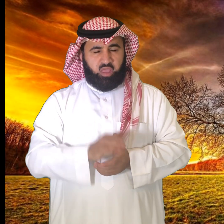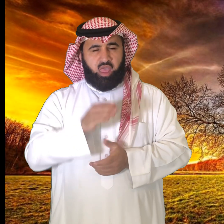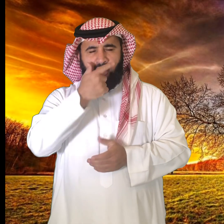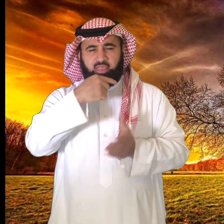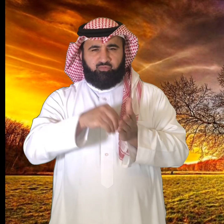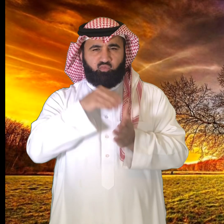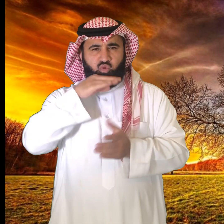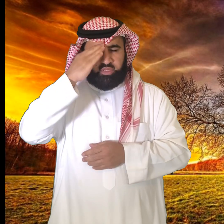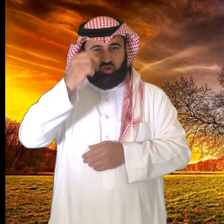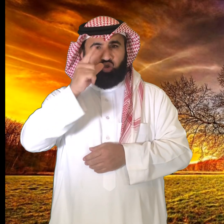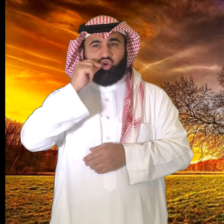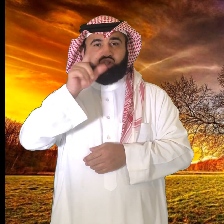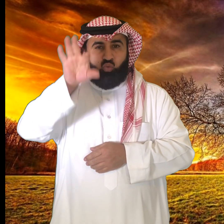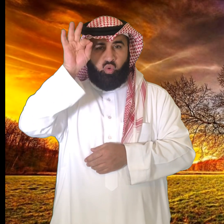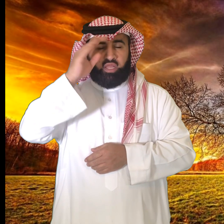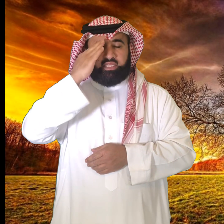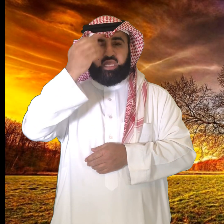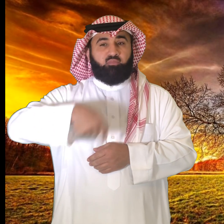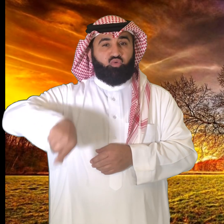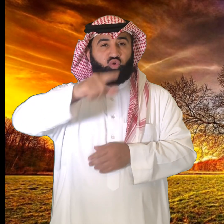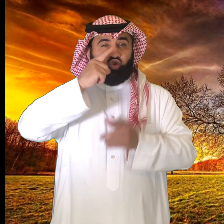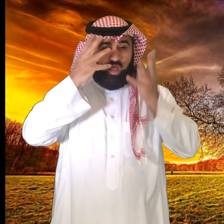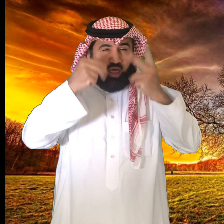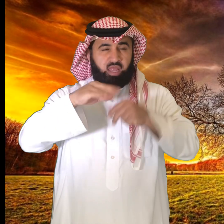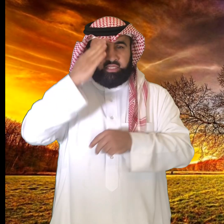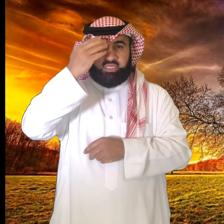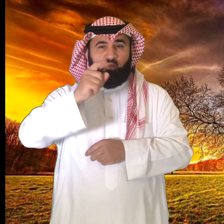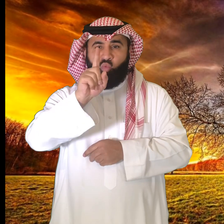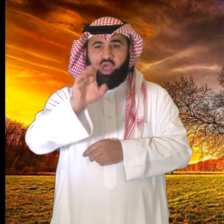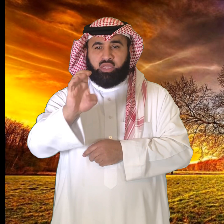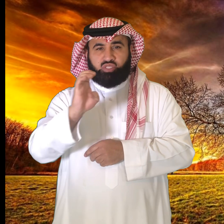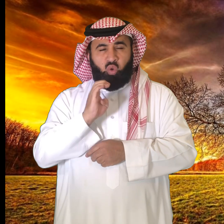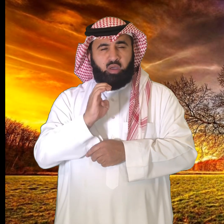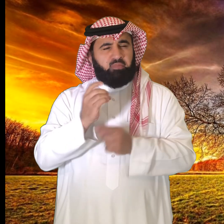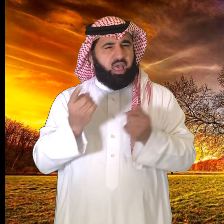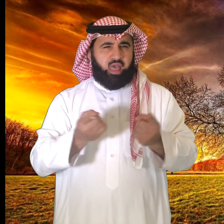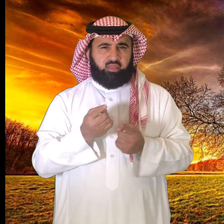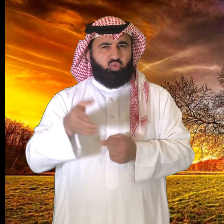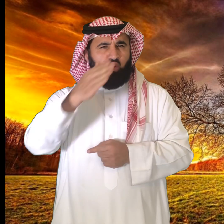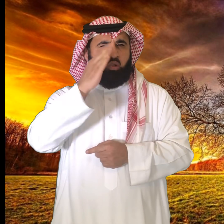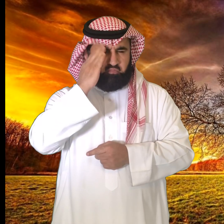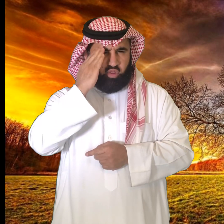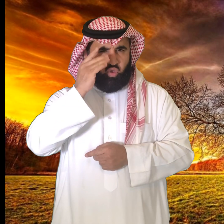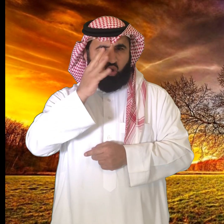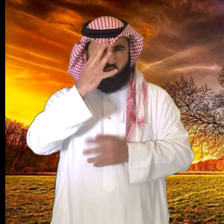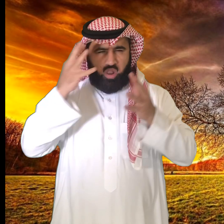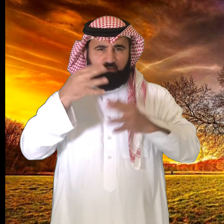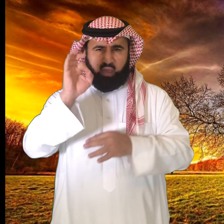السنن أن النبي صلى الله عليه وسلم قال إذا سلم الرجل على القوم كفى بواحد، هذا معروف